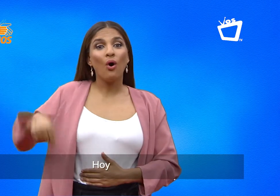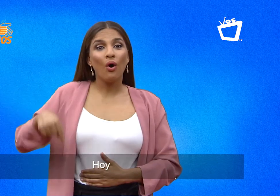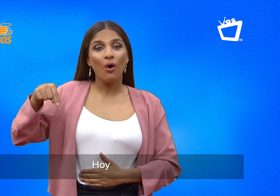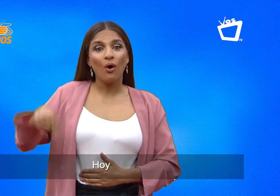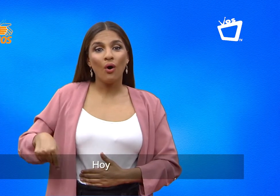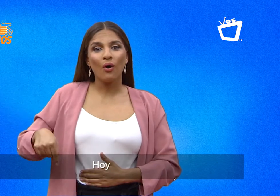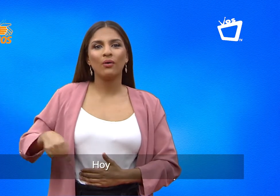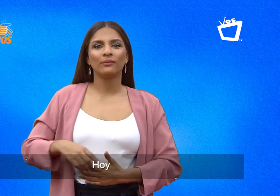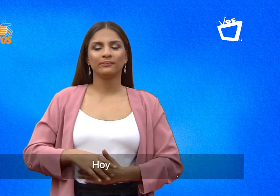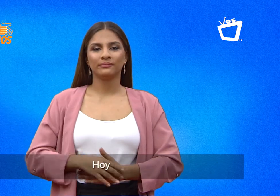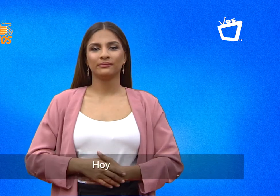Hoy.